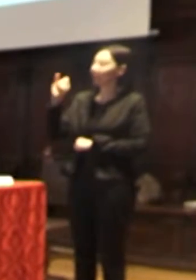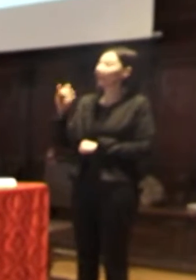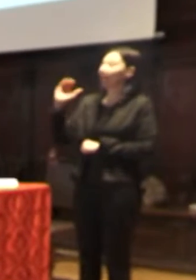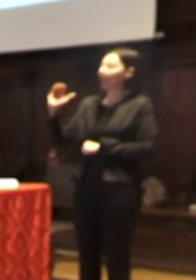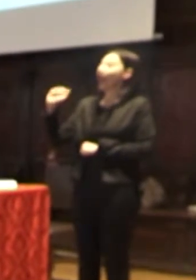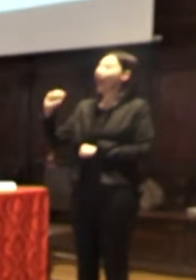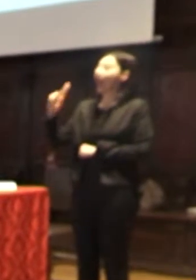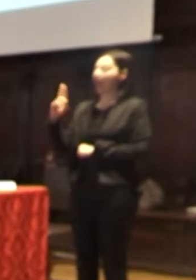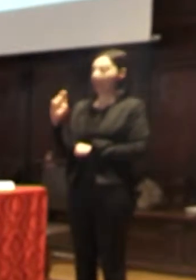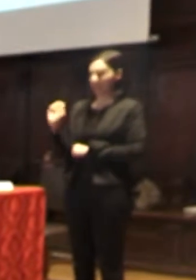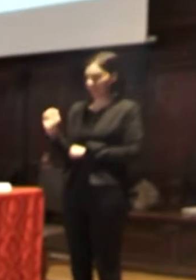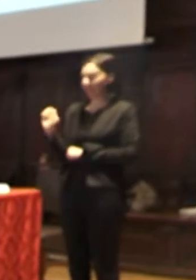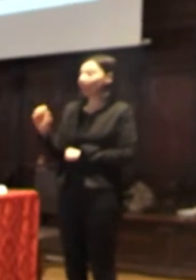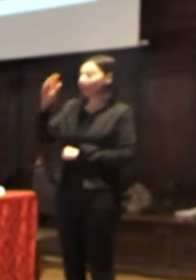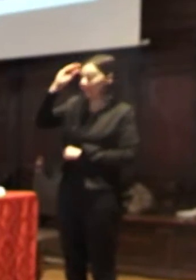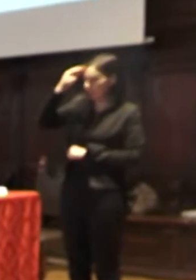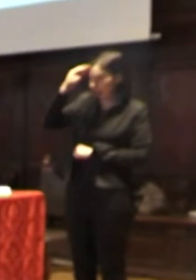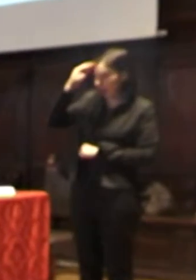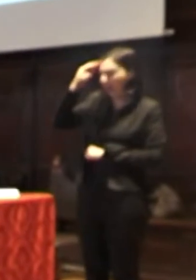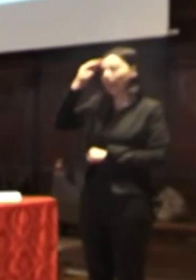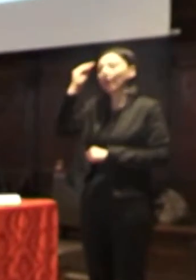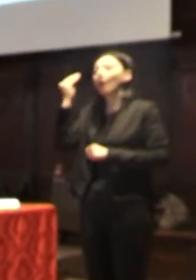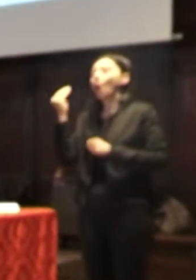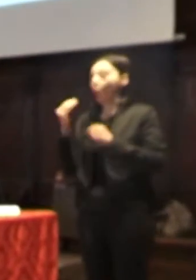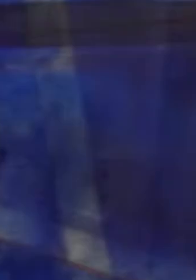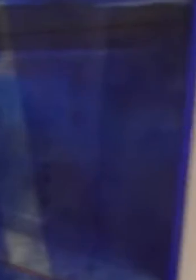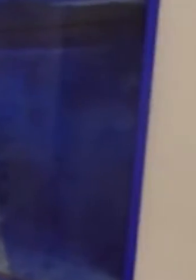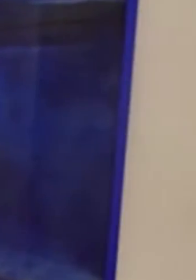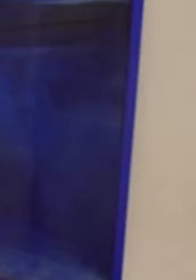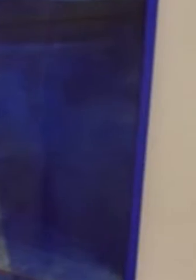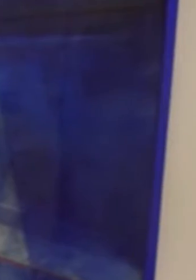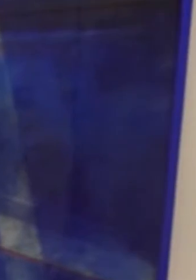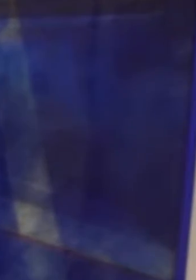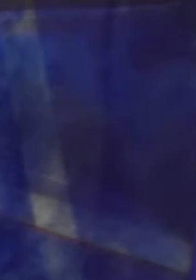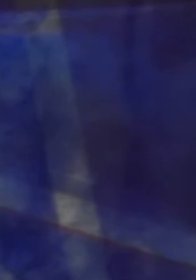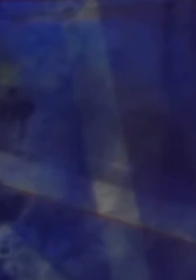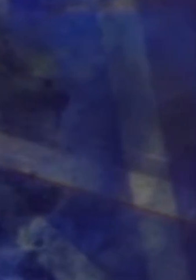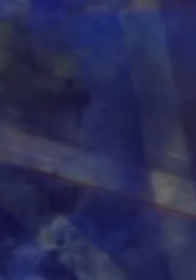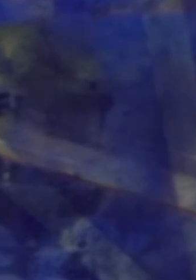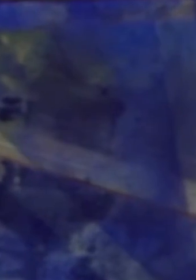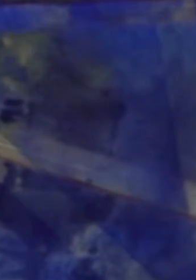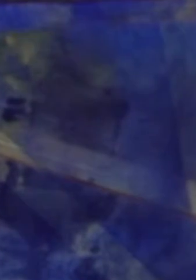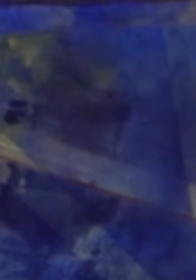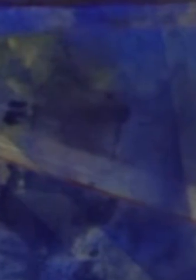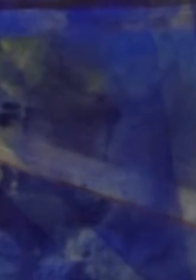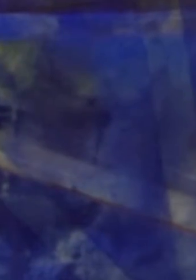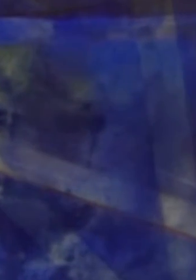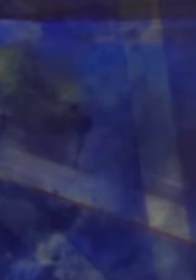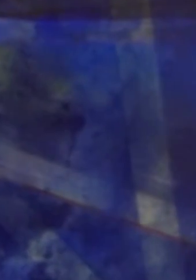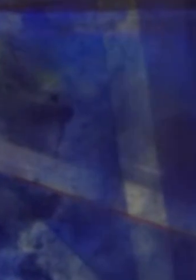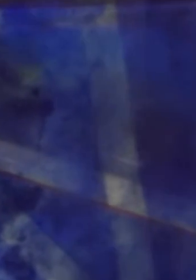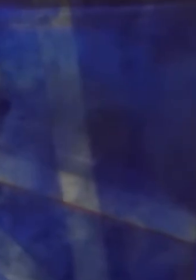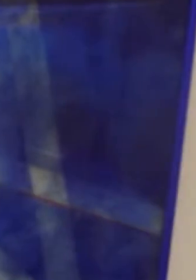Stefania Guerralisi, ideatrice del metodo della globalità dei linguaggi Sì, oramai dall'inizio anche della mia